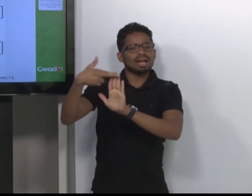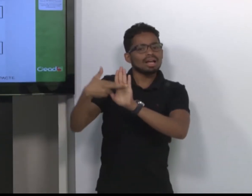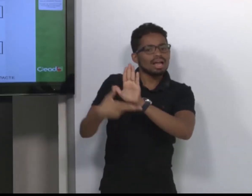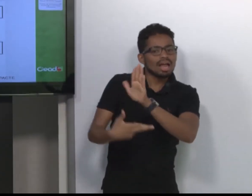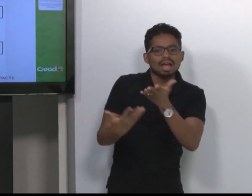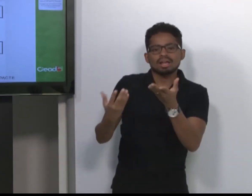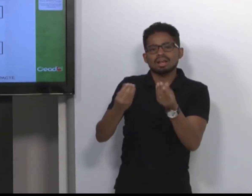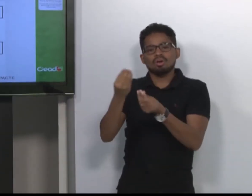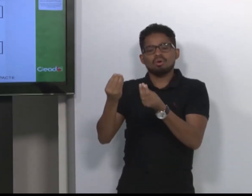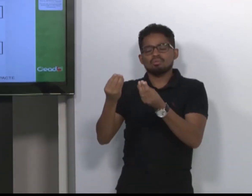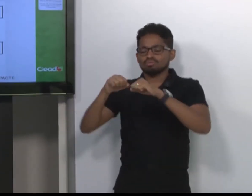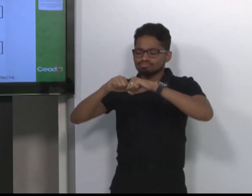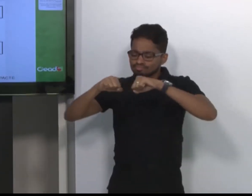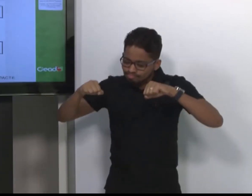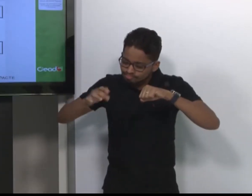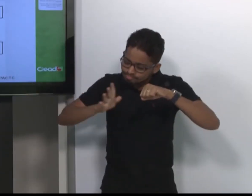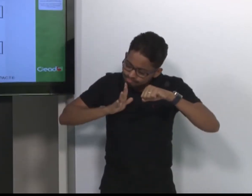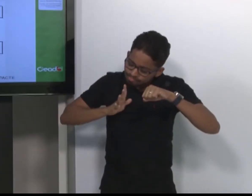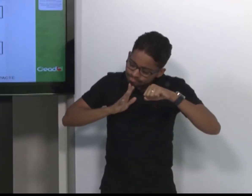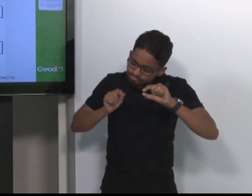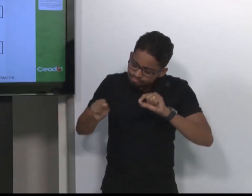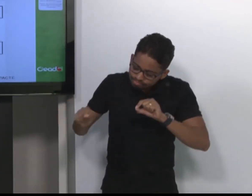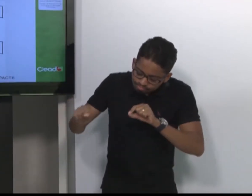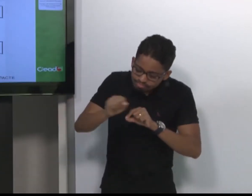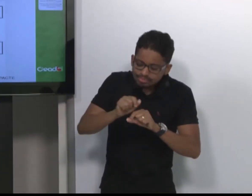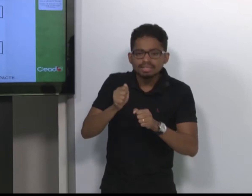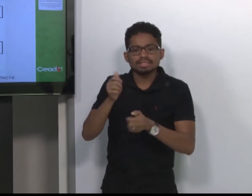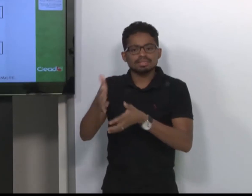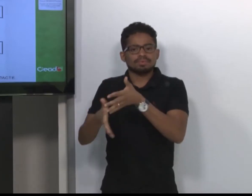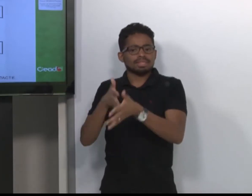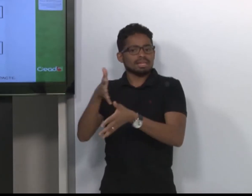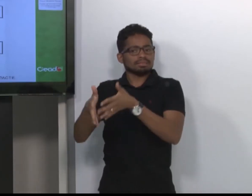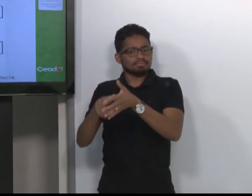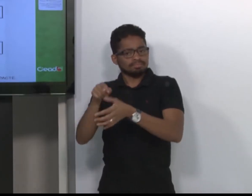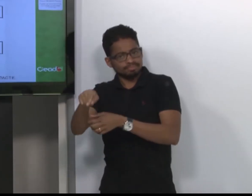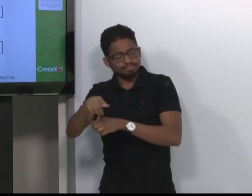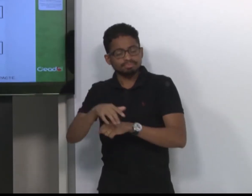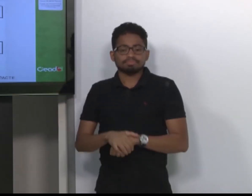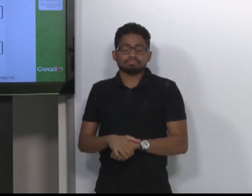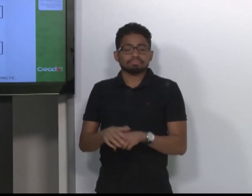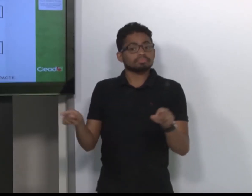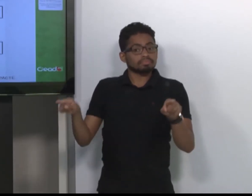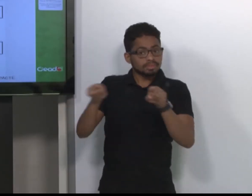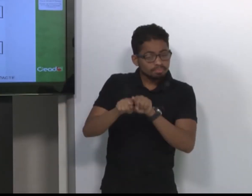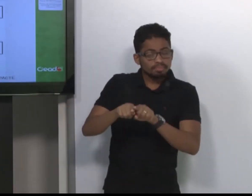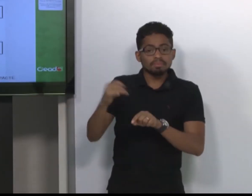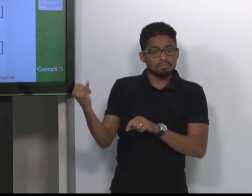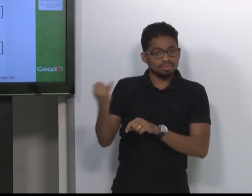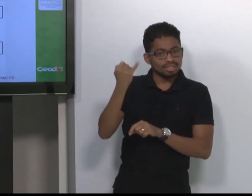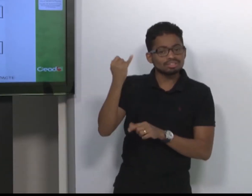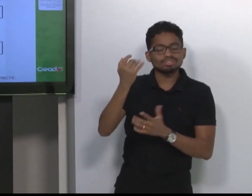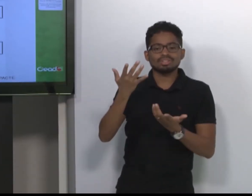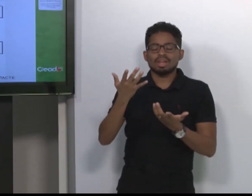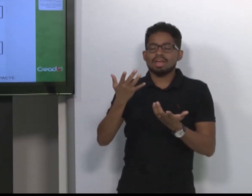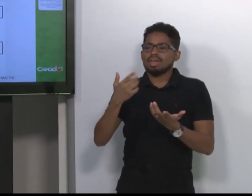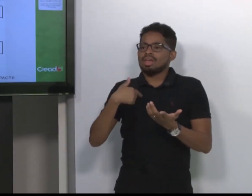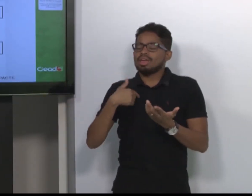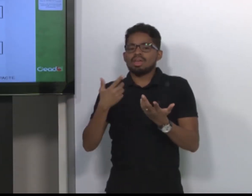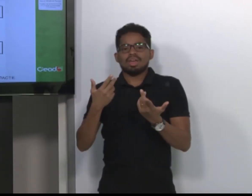gramatical, regras, das especificidades dessa língua? Então, é de extrema